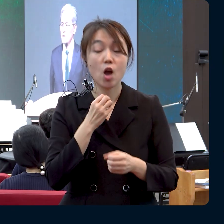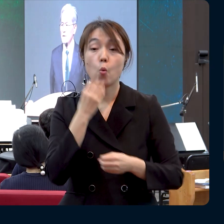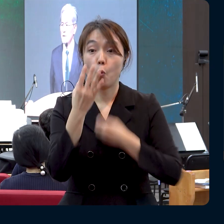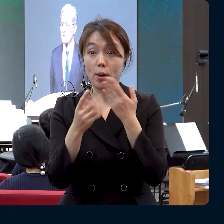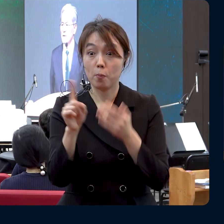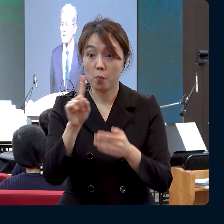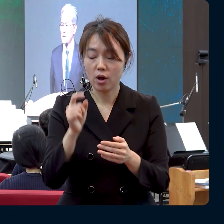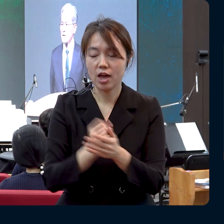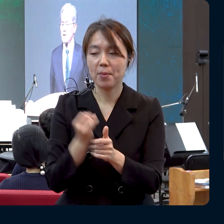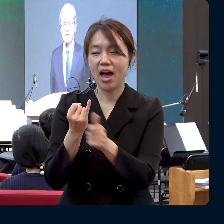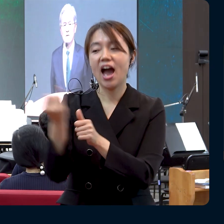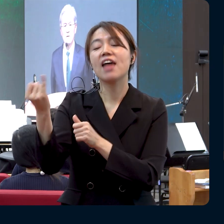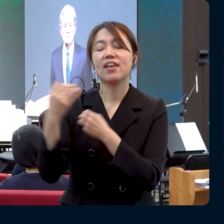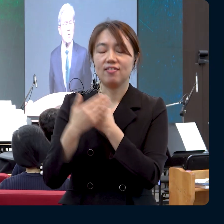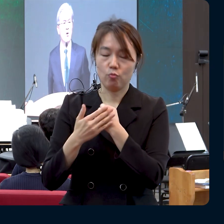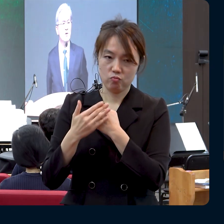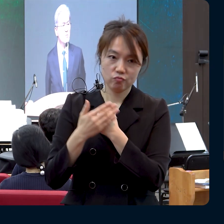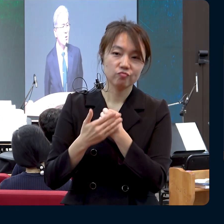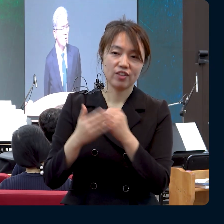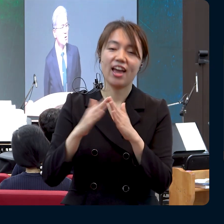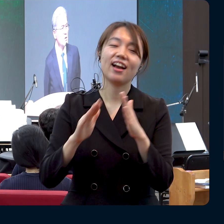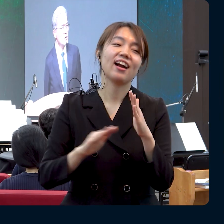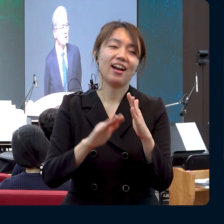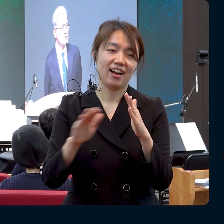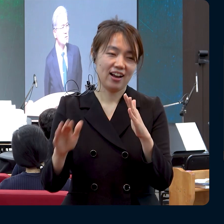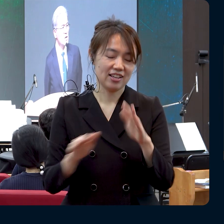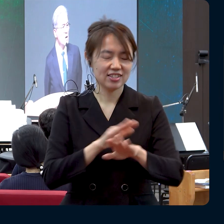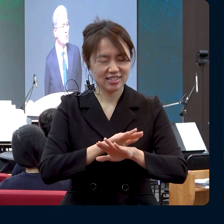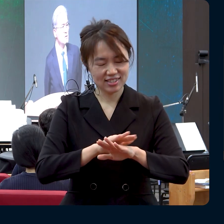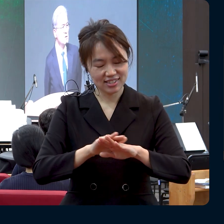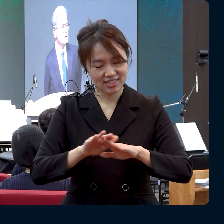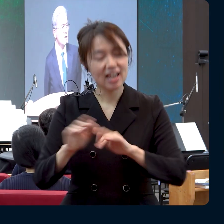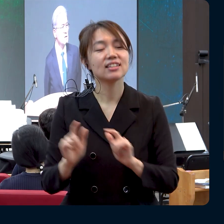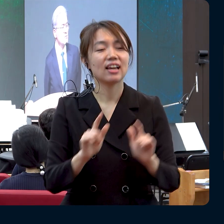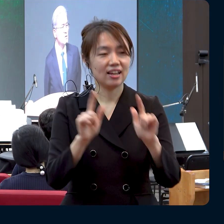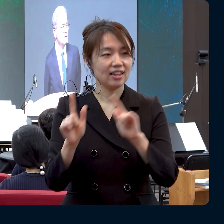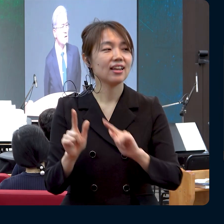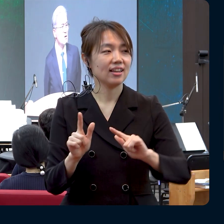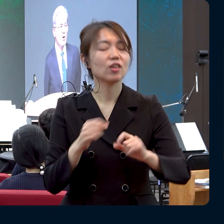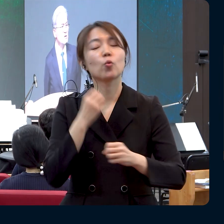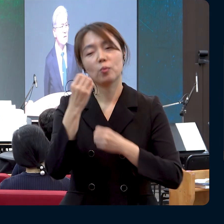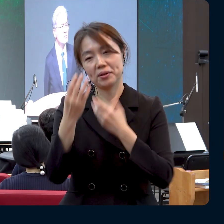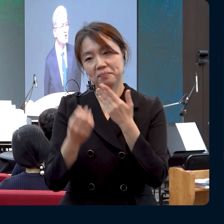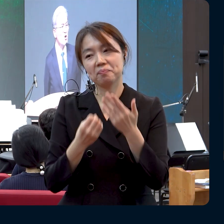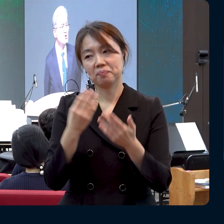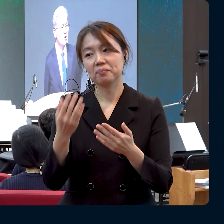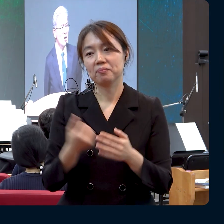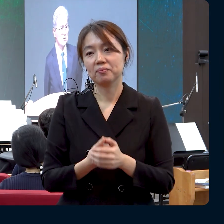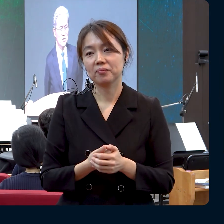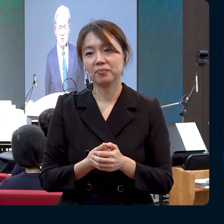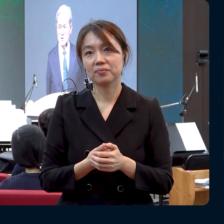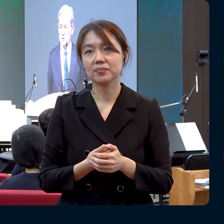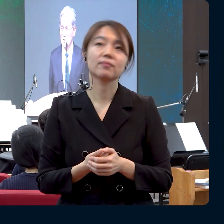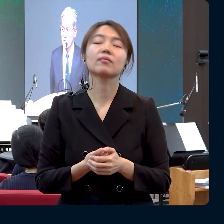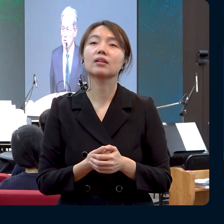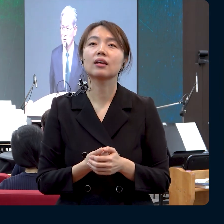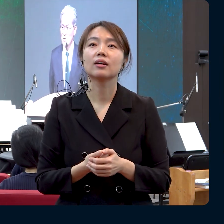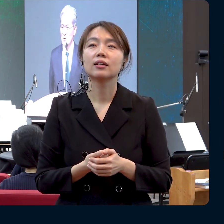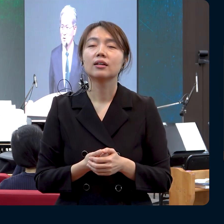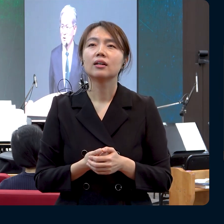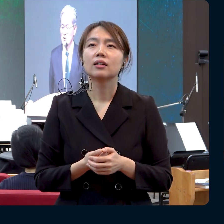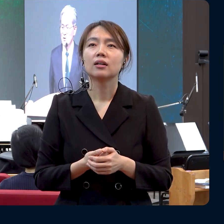덕분에. 예, 뭐 거의 제가 본 그 신앙의 사람들은 거의 대부분 경처가들이었어요.